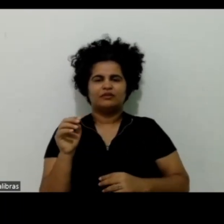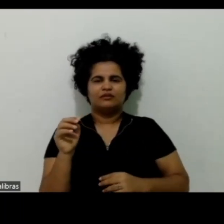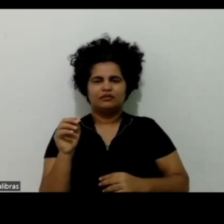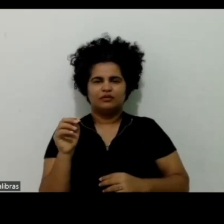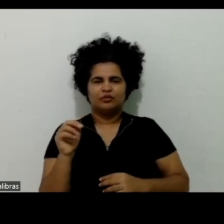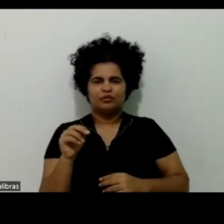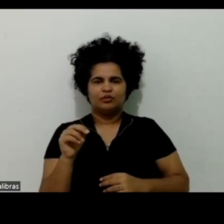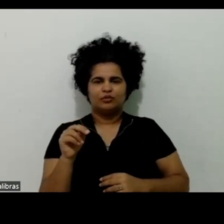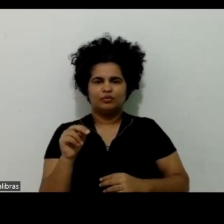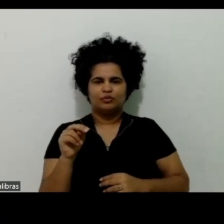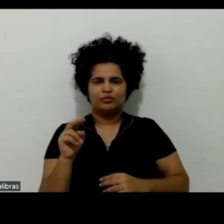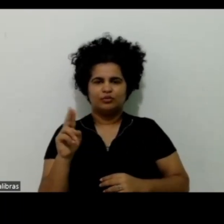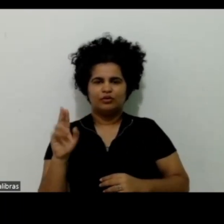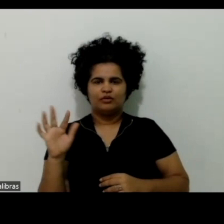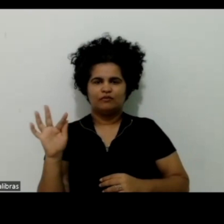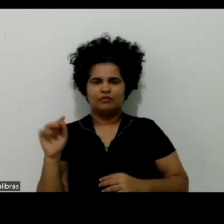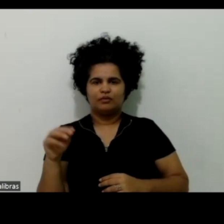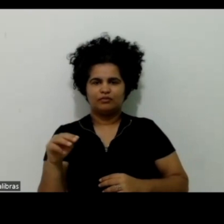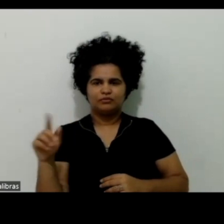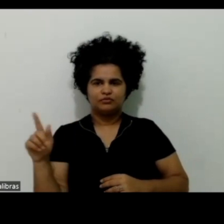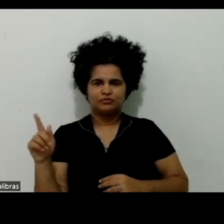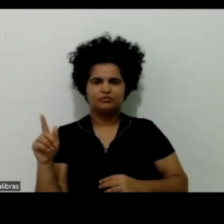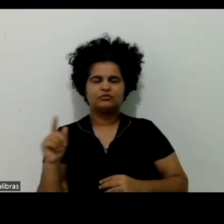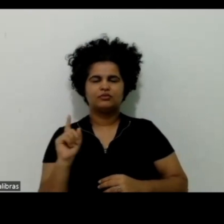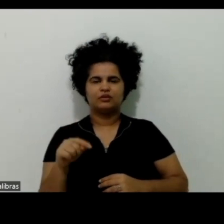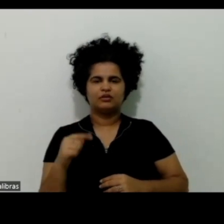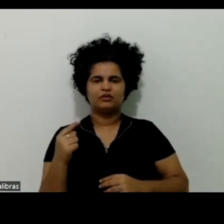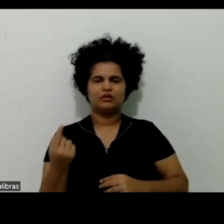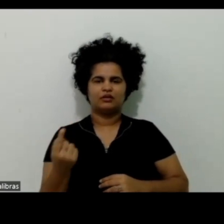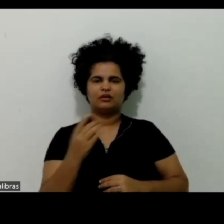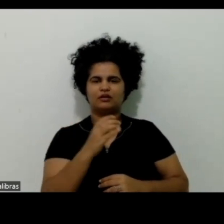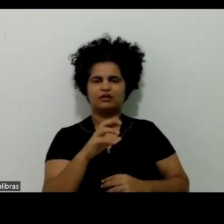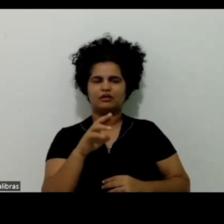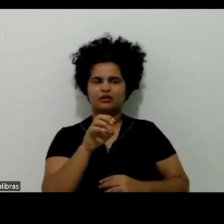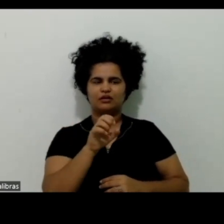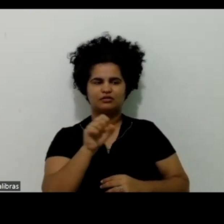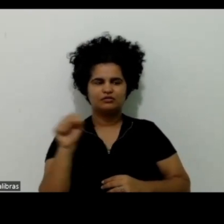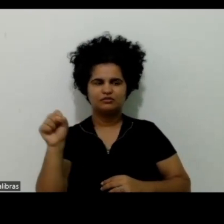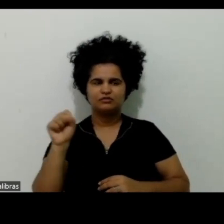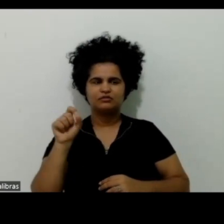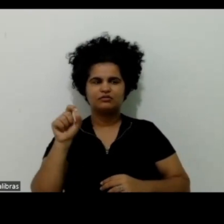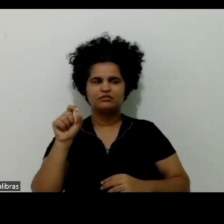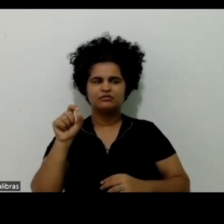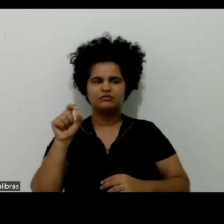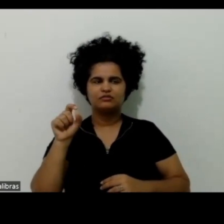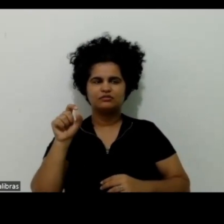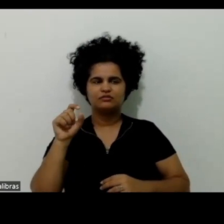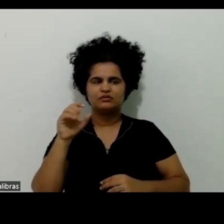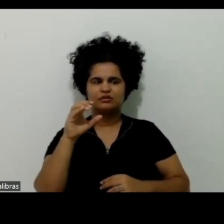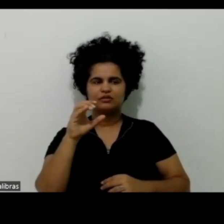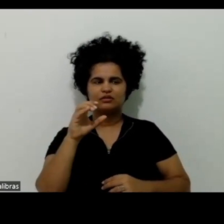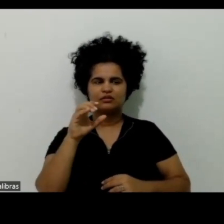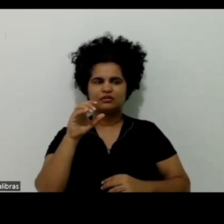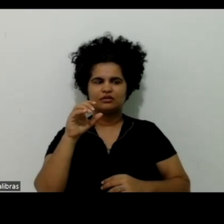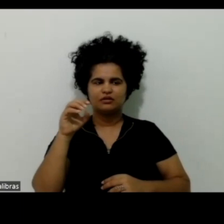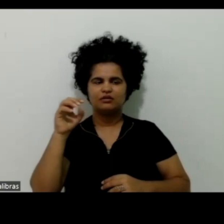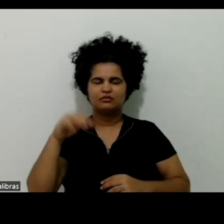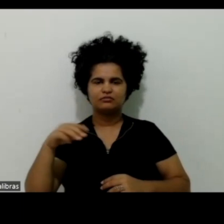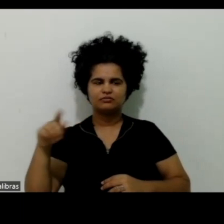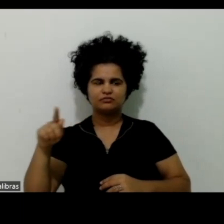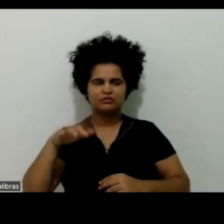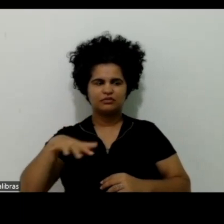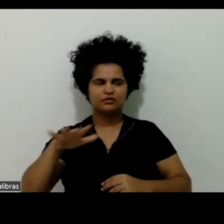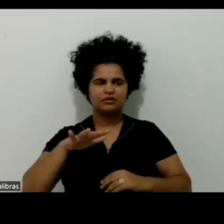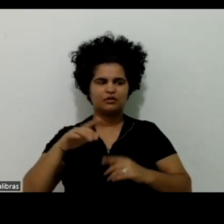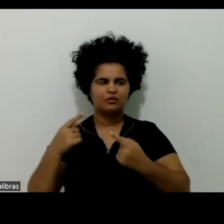assistentes sociais que participavam do NUCRES, né, da região do Vermelho, em relação ao debate, né, étnico-racial e ao combate ao racismo no cotidiano